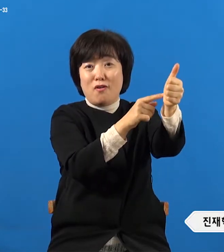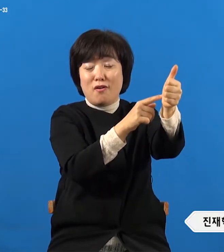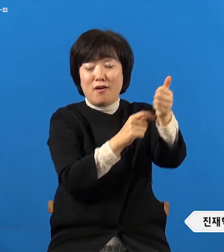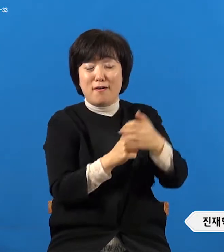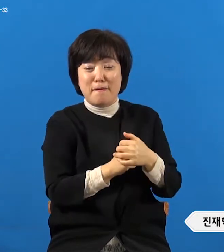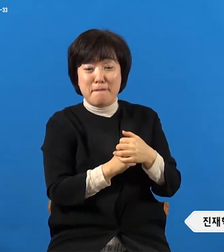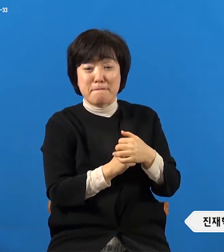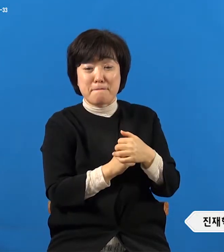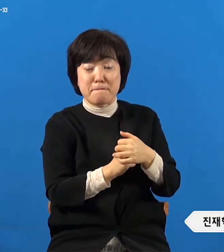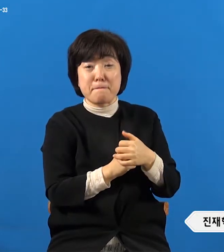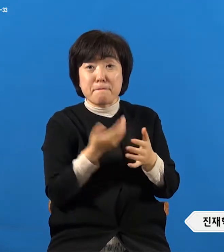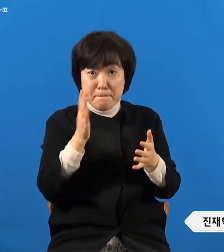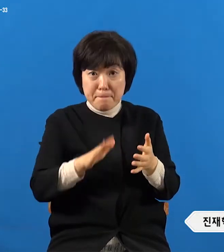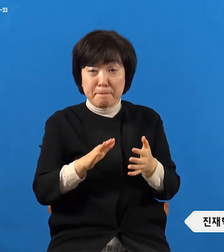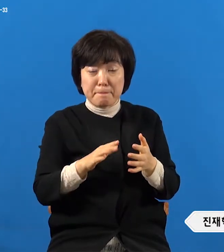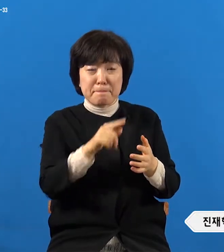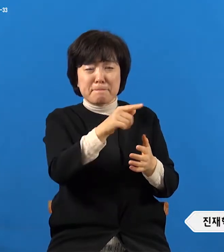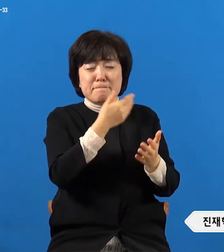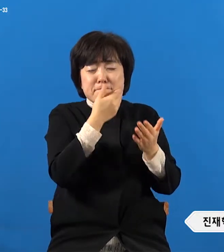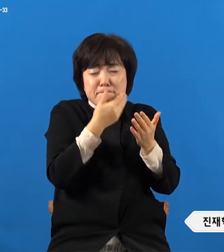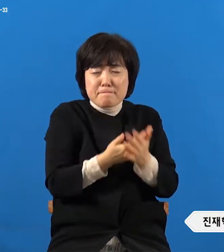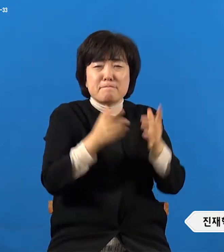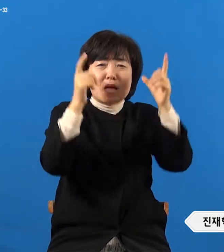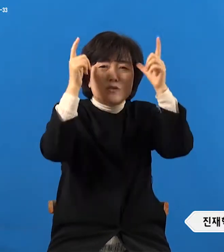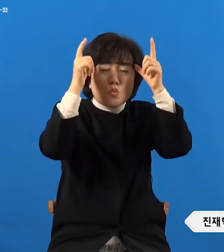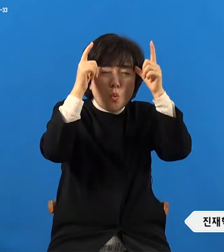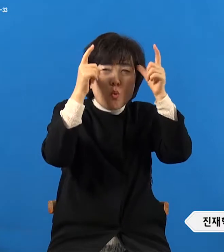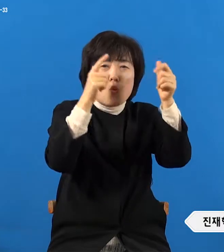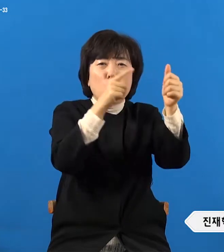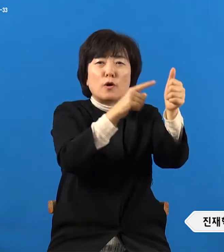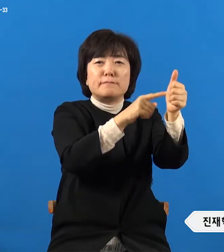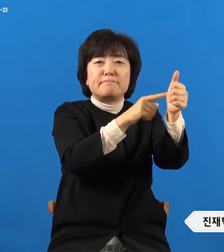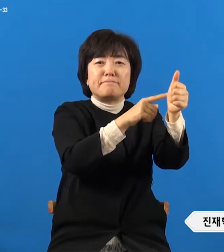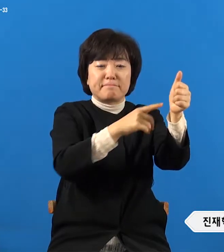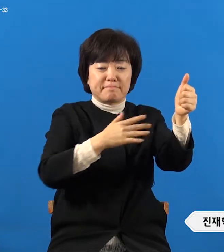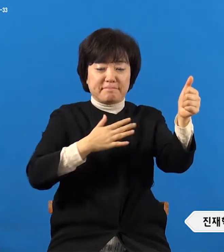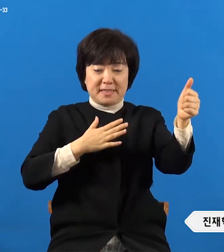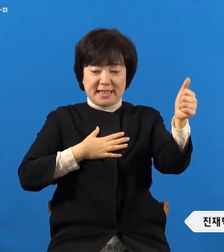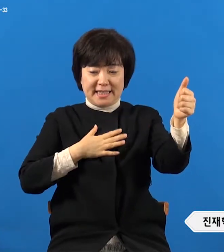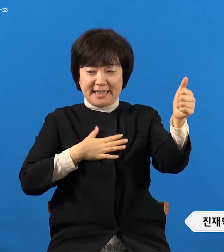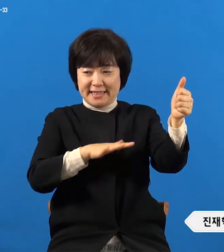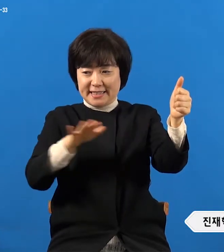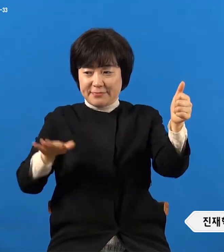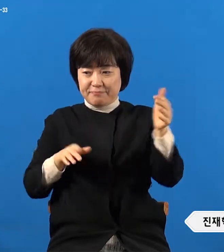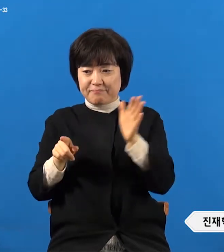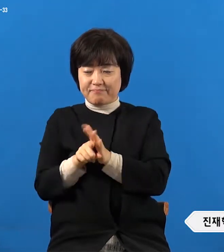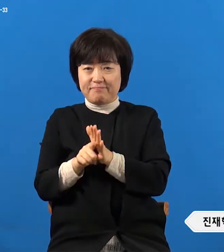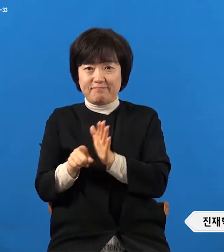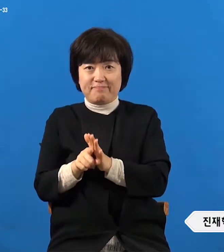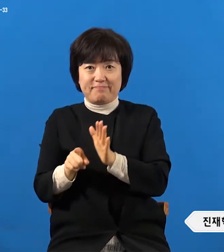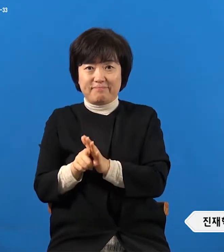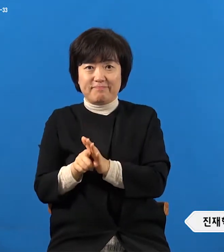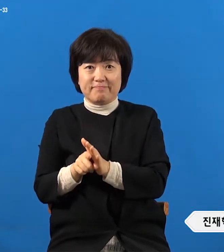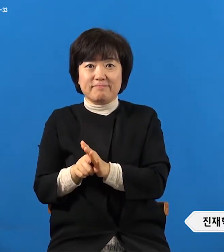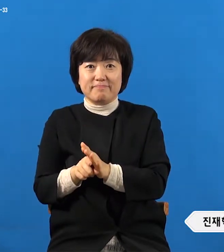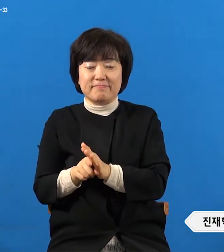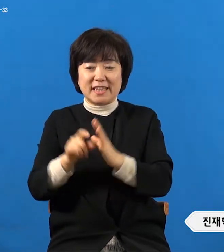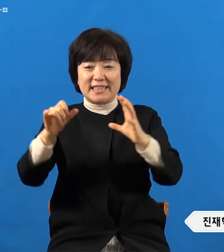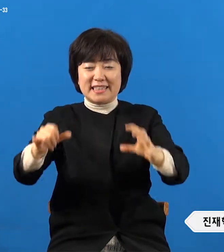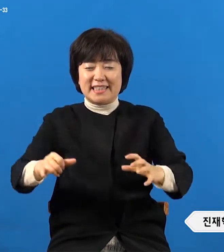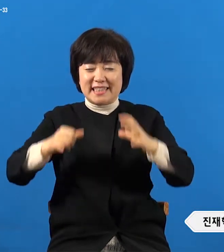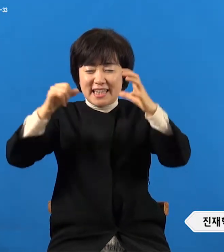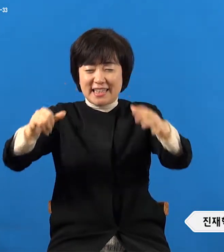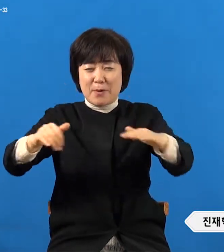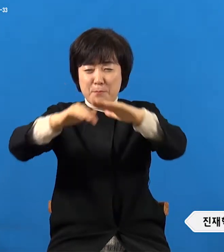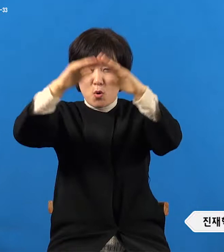중요한 세계관이 있습니다. 그들은 그렇게 중요한 소기 때문에 자기들 나름대로 믿는 믿음이 있습니다. 이 세상의